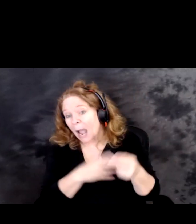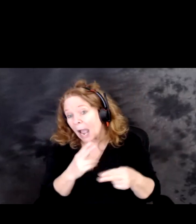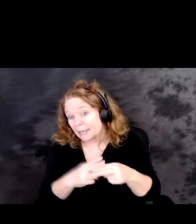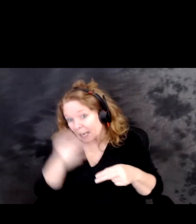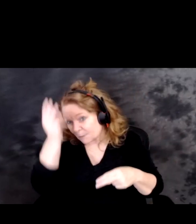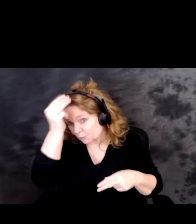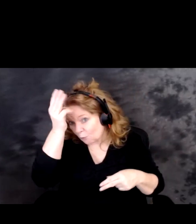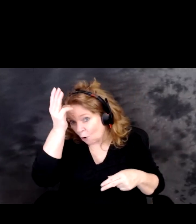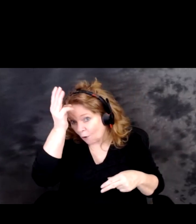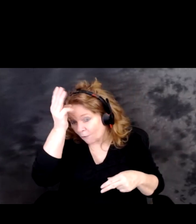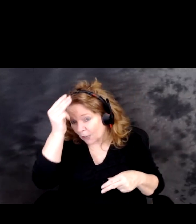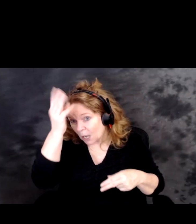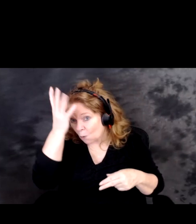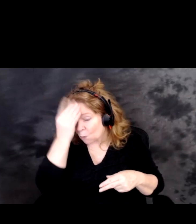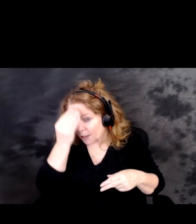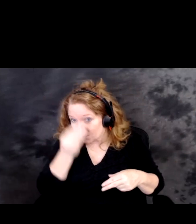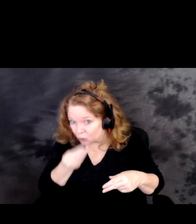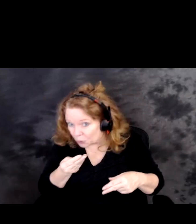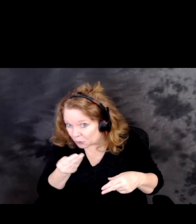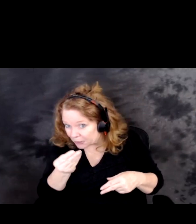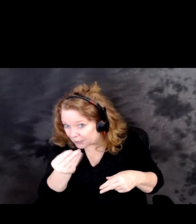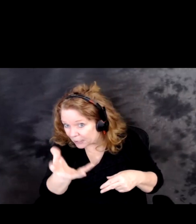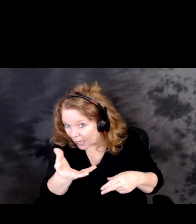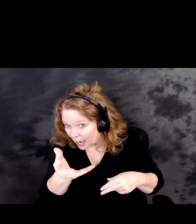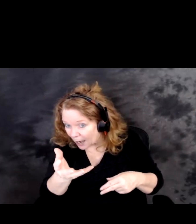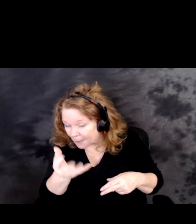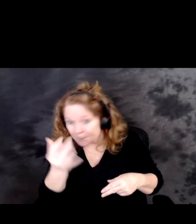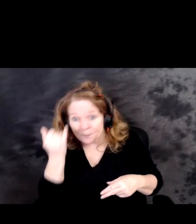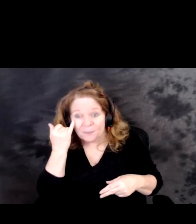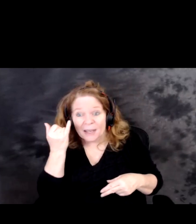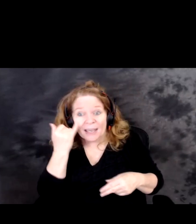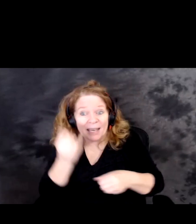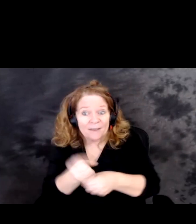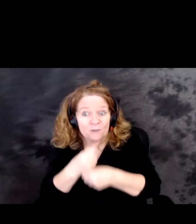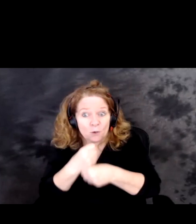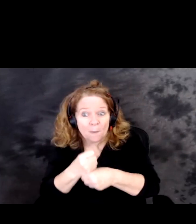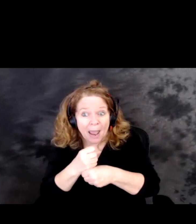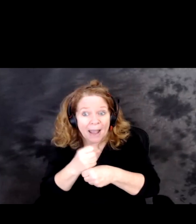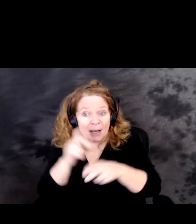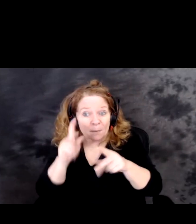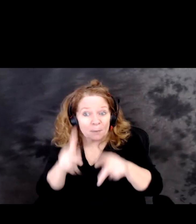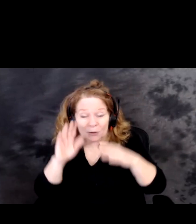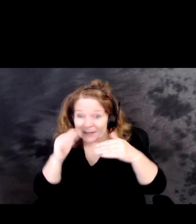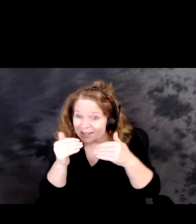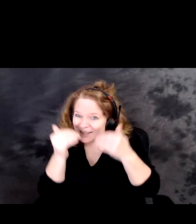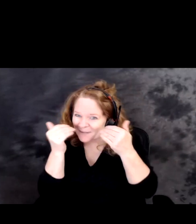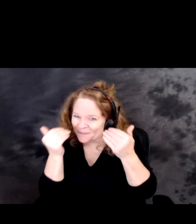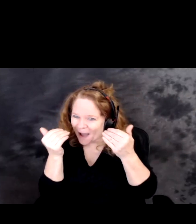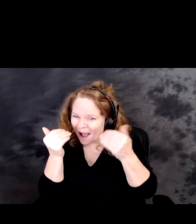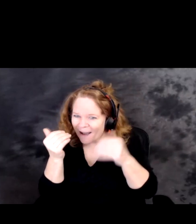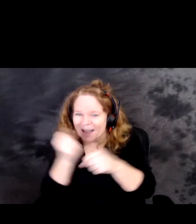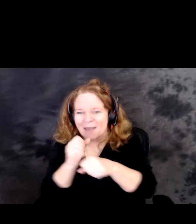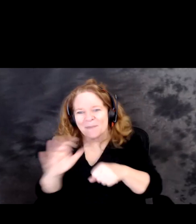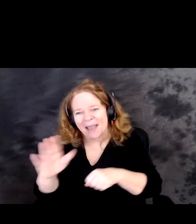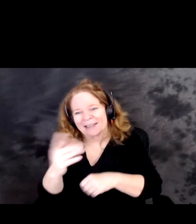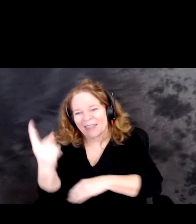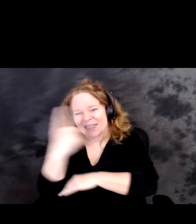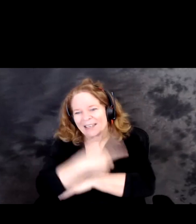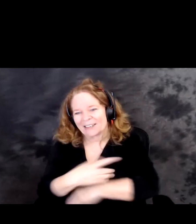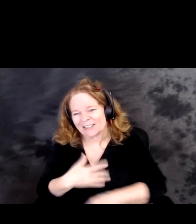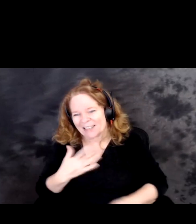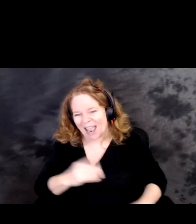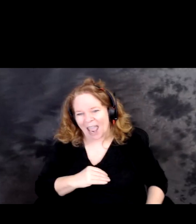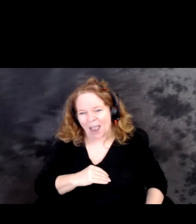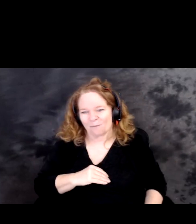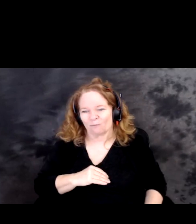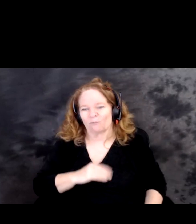Mi nombre es Marvin y me gusta decir que si haces a alguien sonreír, hace su